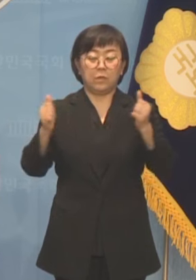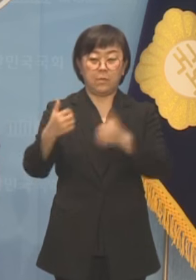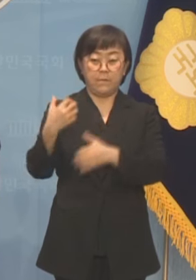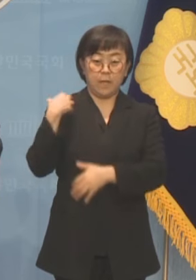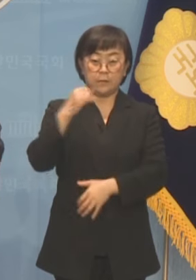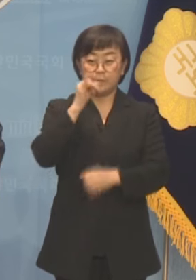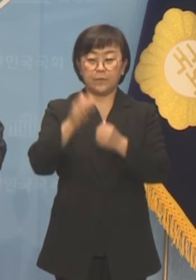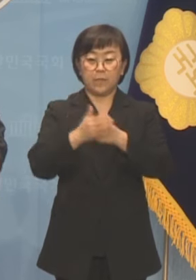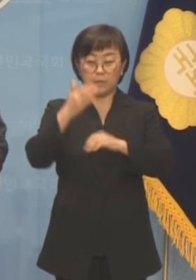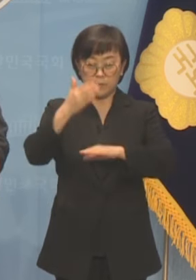졌습니다 감사합니다